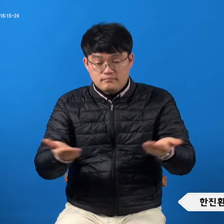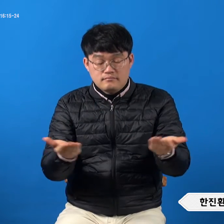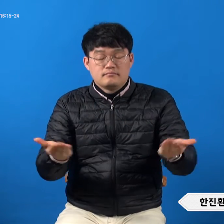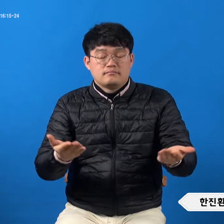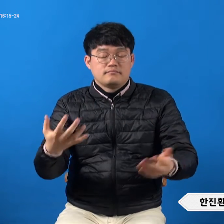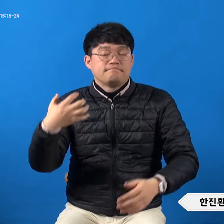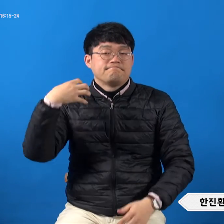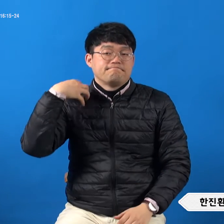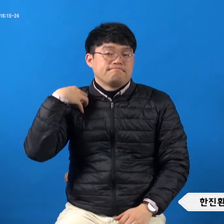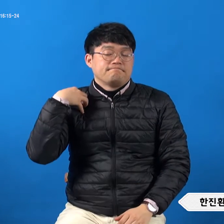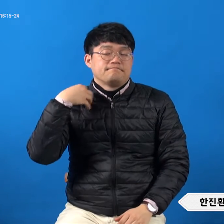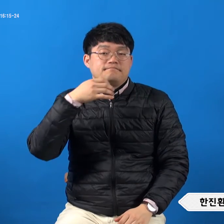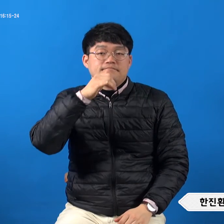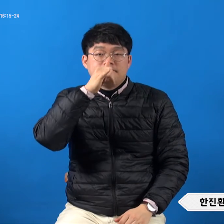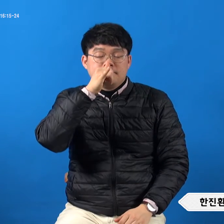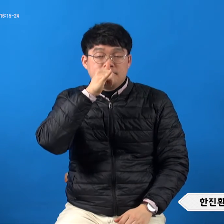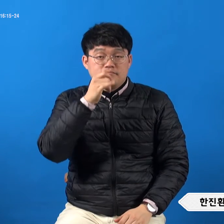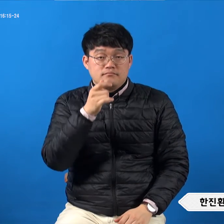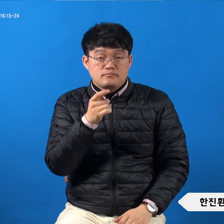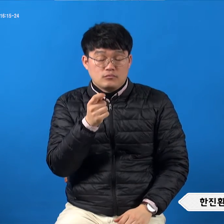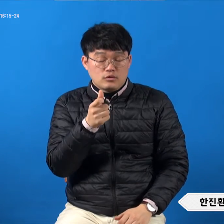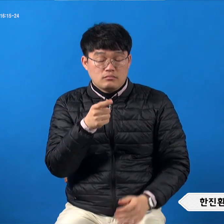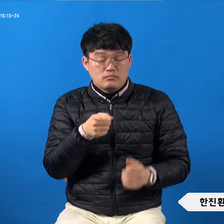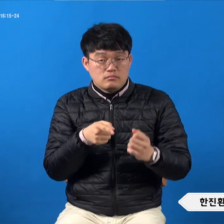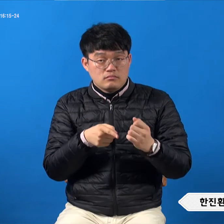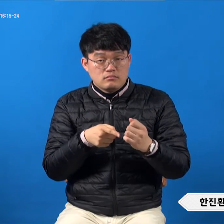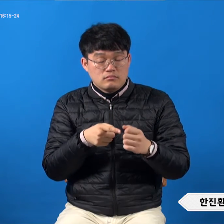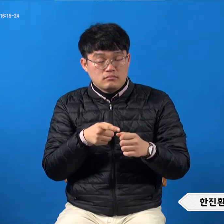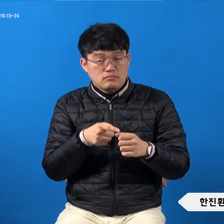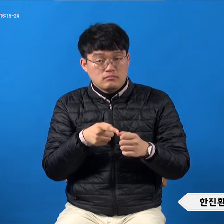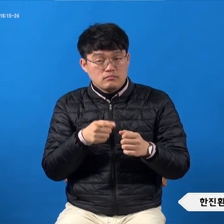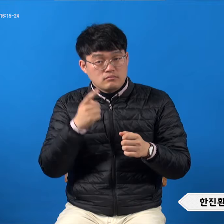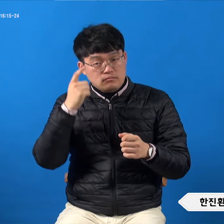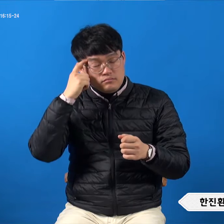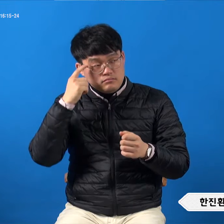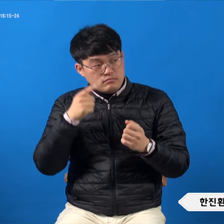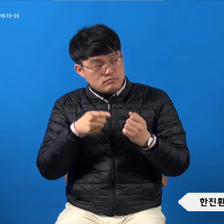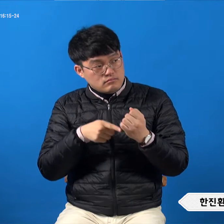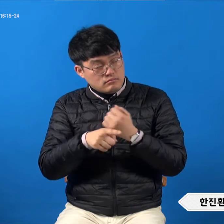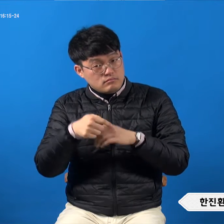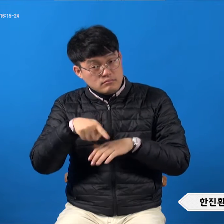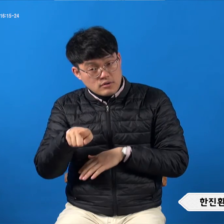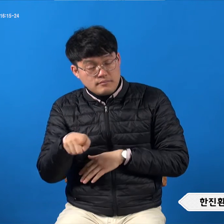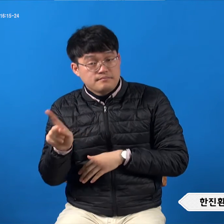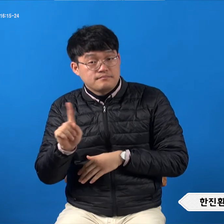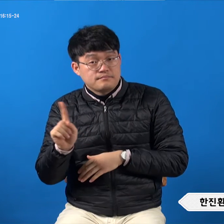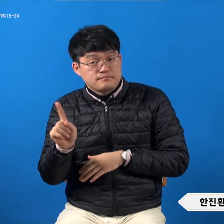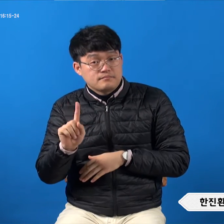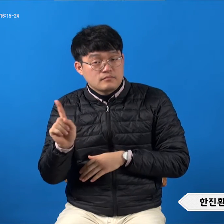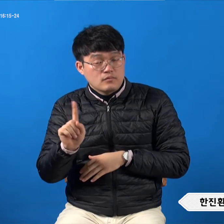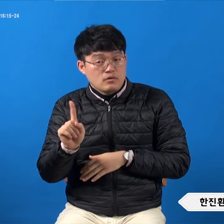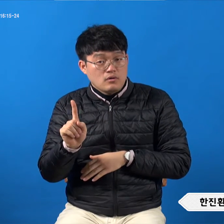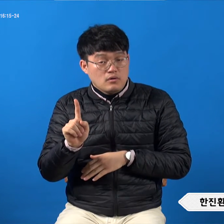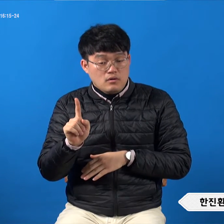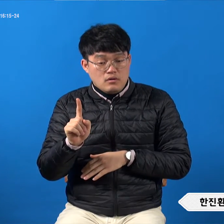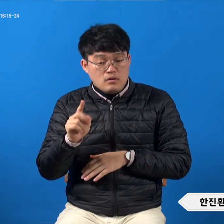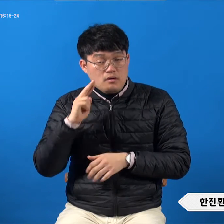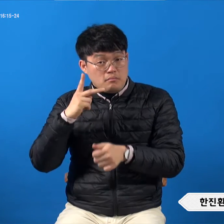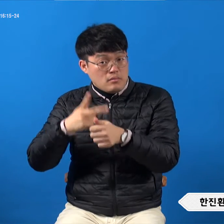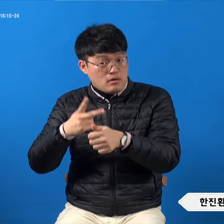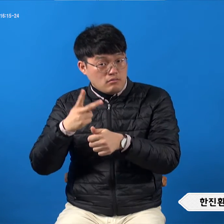감당했습니다. 조금 뜻밖이지 않습니까? 바울 같은 위대한 사도에게도